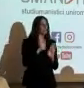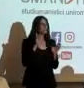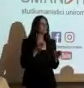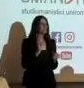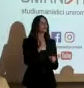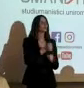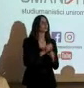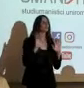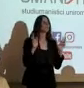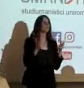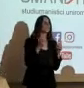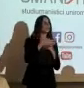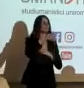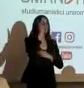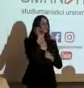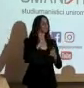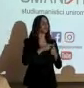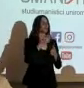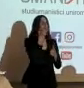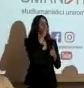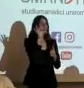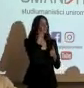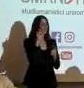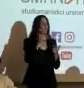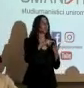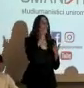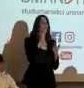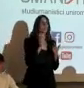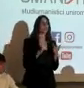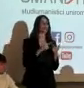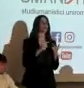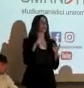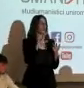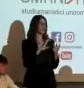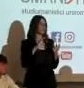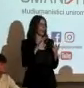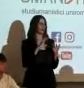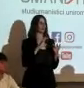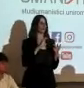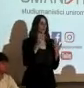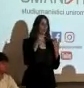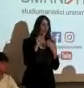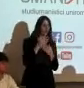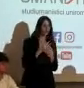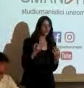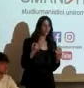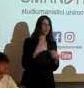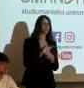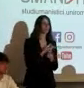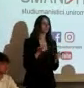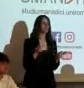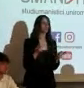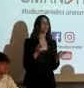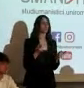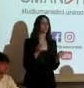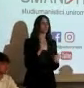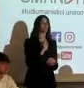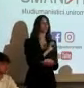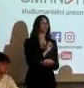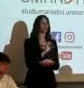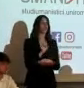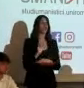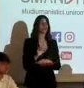di Raffaello, Michelangelo, Caravaggio. È un'opportunità davvero straordinaria. Fate caso ai curricula dei docenti